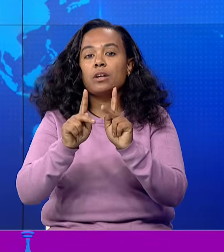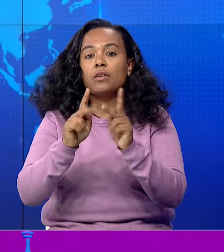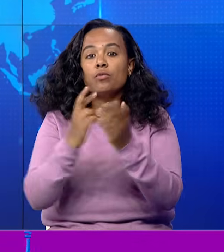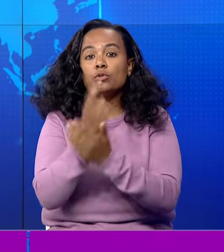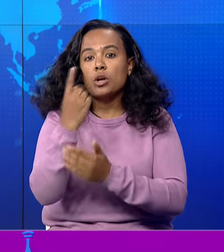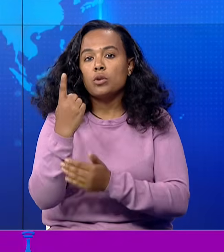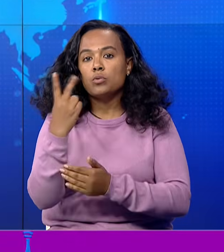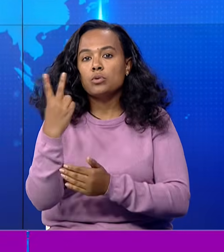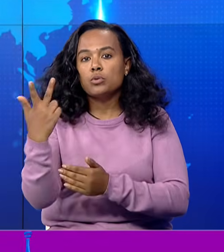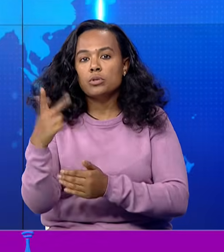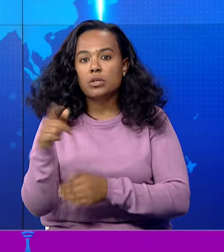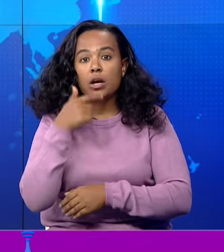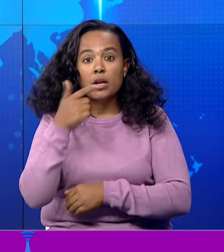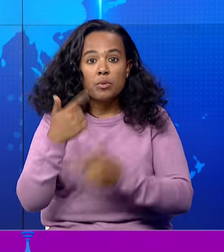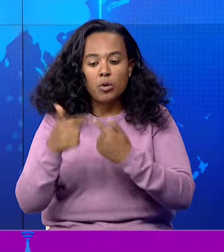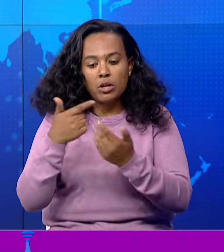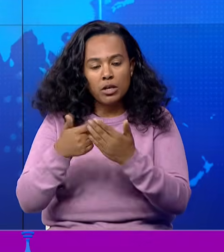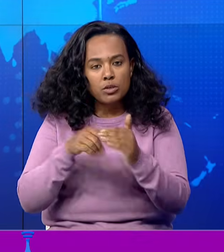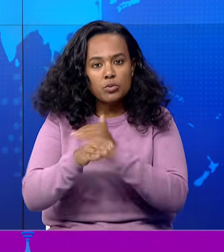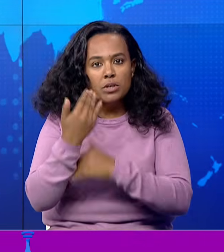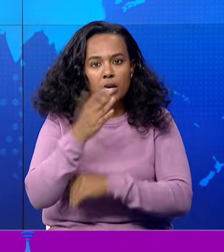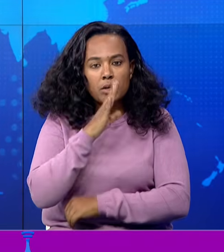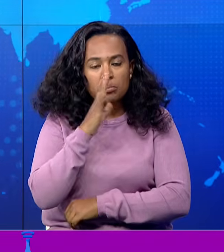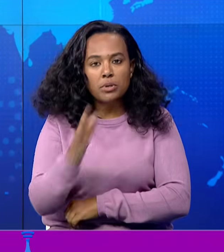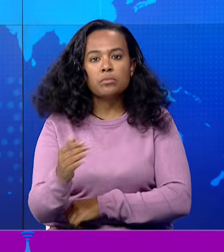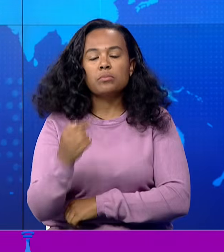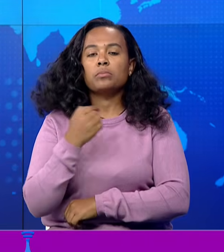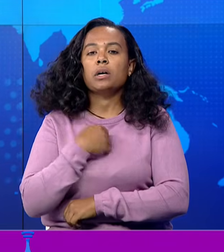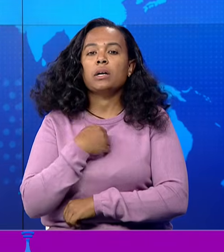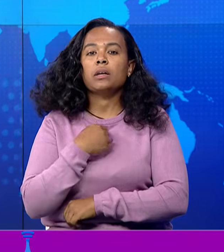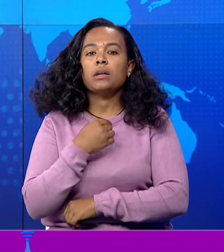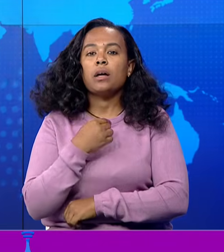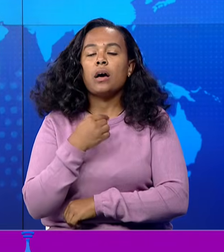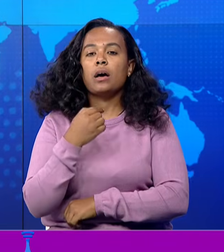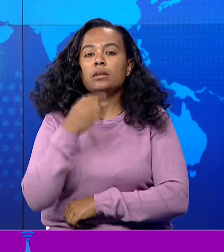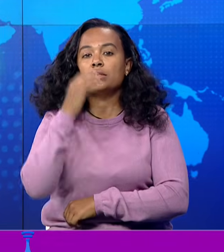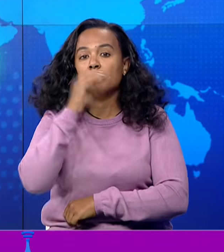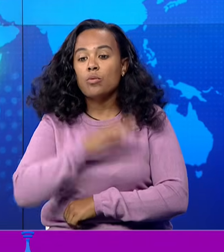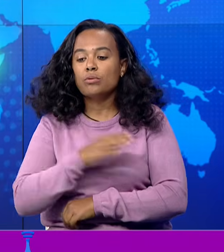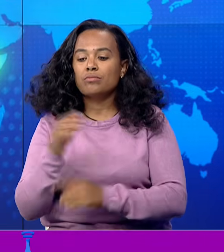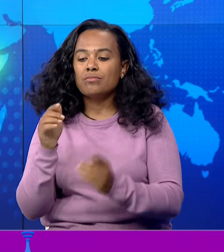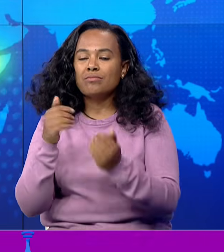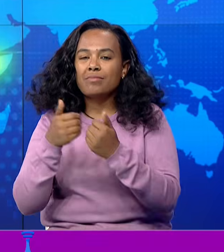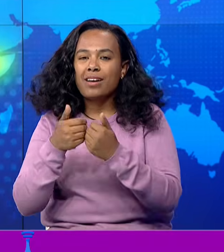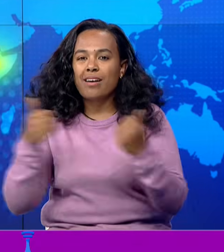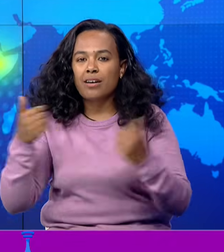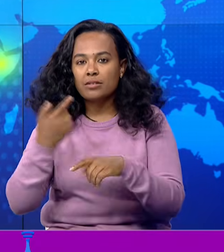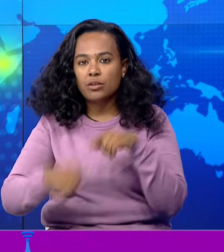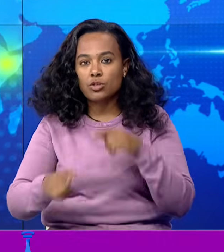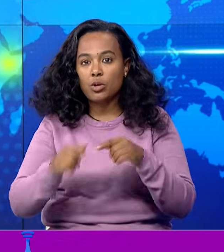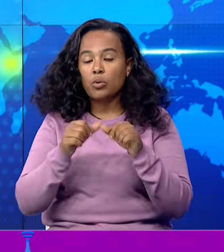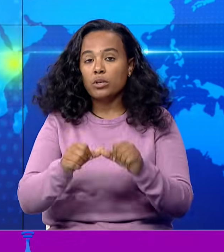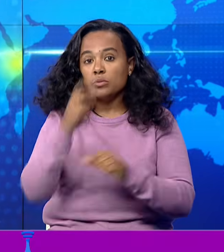2 3 እያለ መጥቷል። እኛ እዛ ውስጥ አልነበርንም። በሬና ሰውን ማላቀቅ ሳትችል የኖረችበት ዋናው